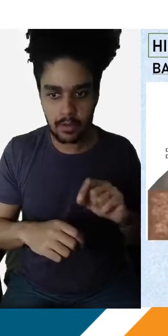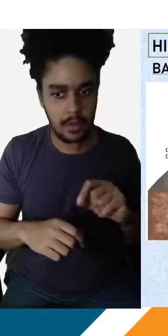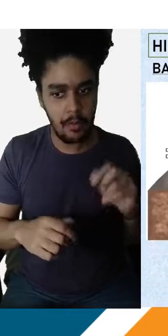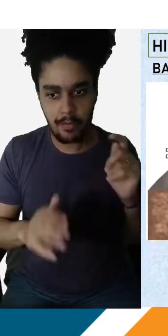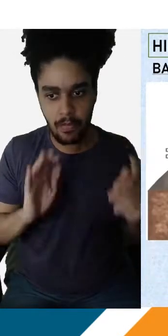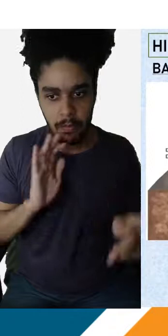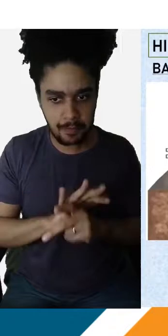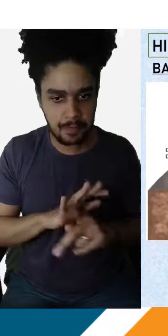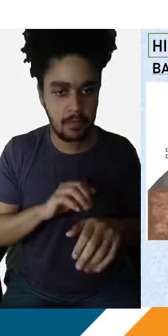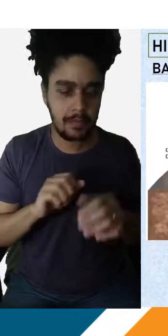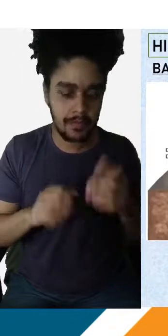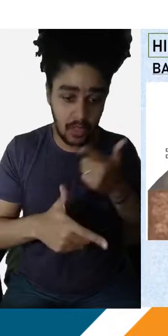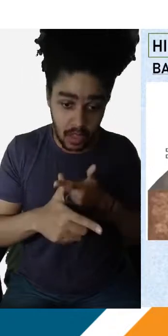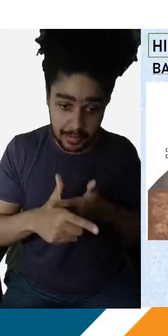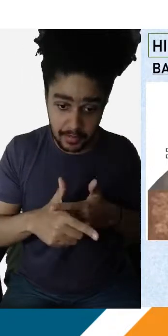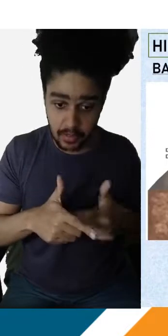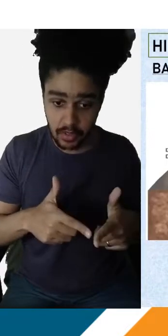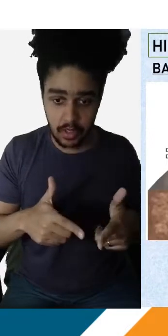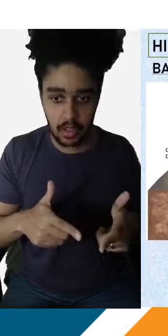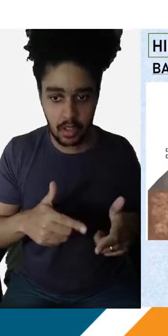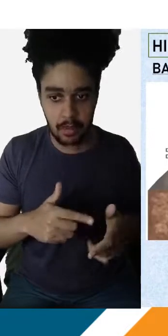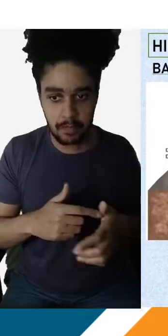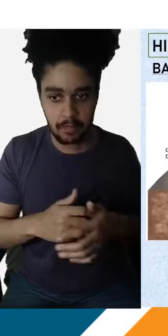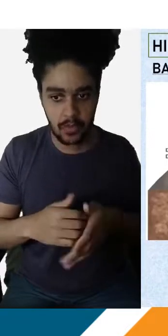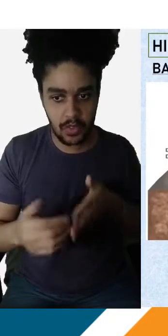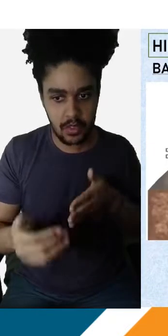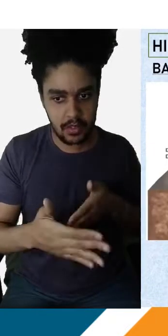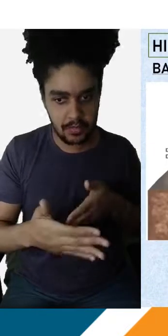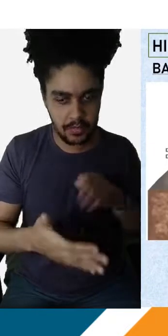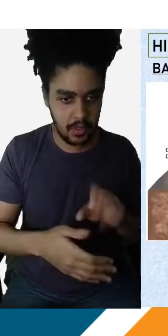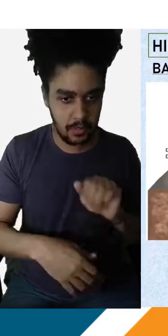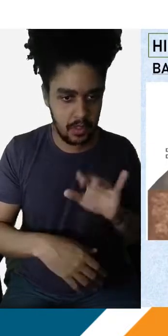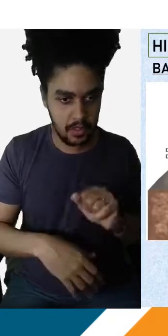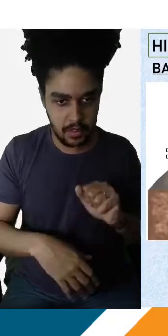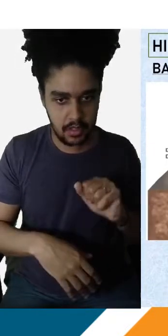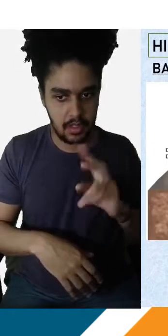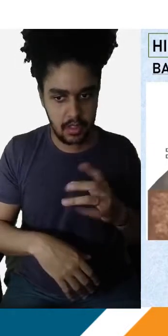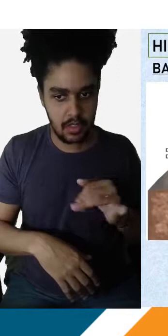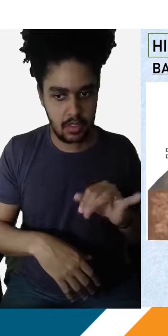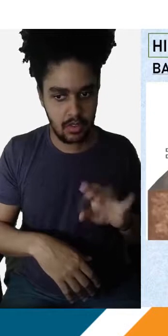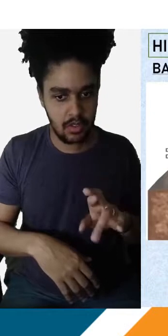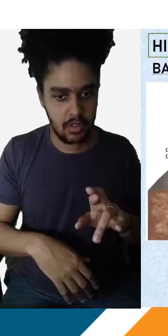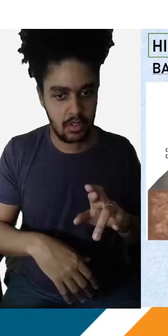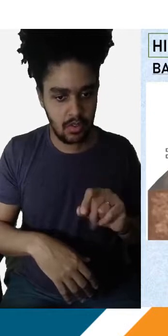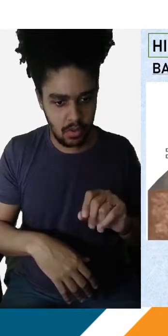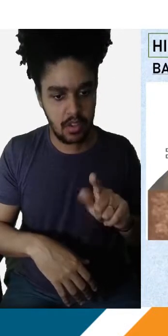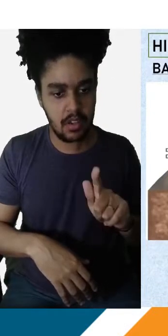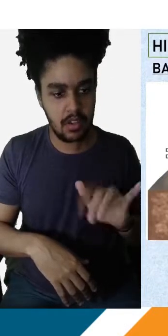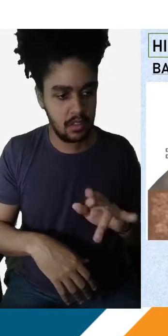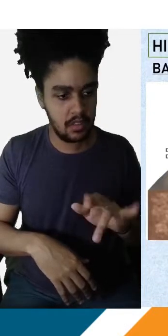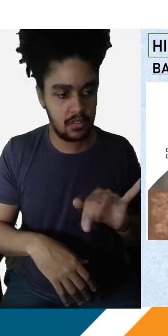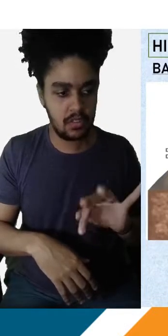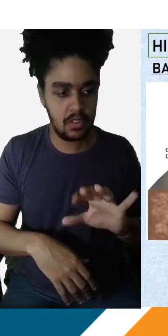por dividirem, por apresentar os limites de uma bacia hidrográfica de outra bacia hidrográfica.